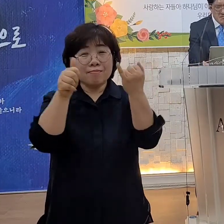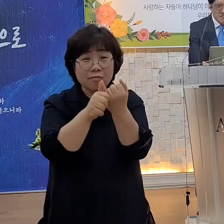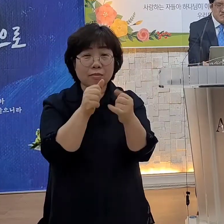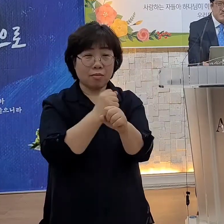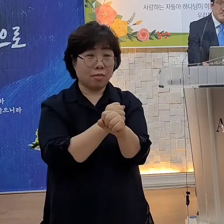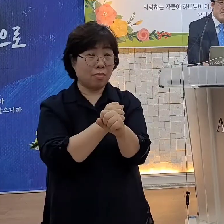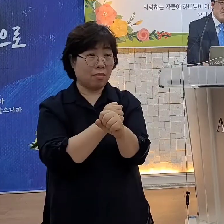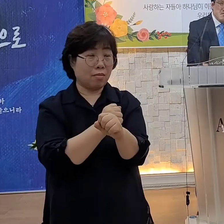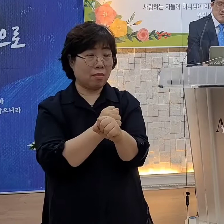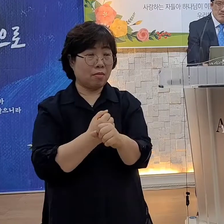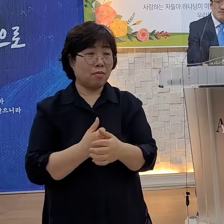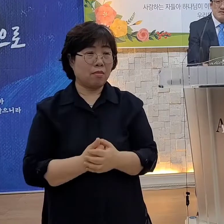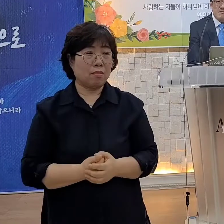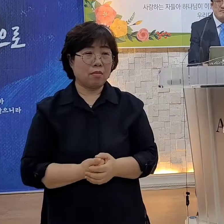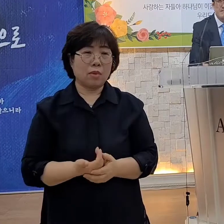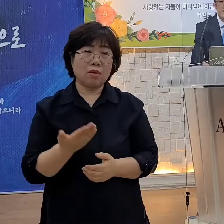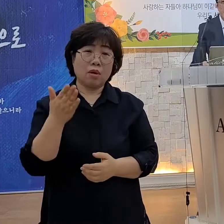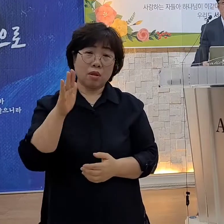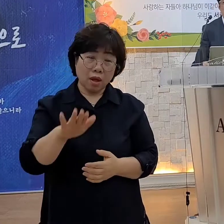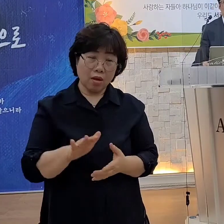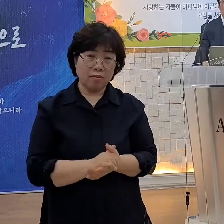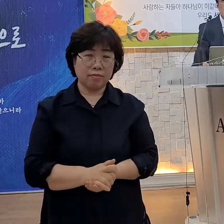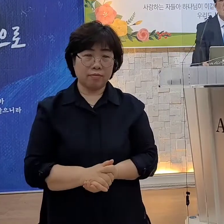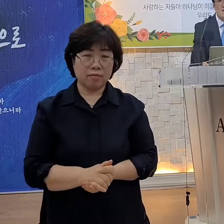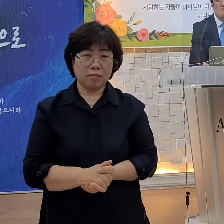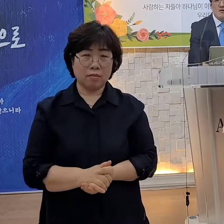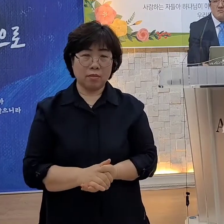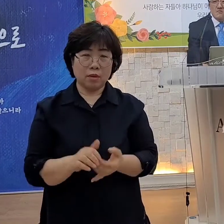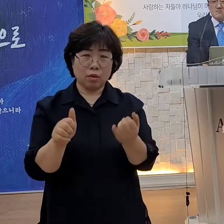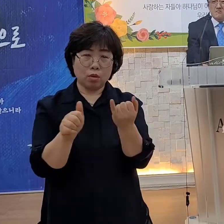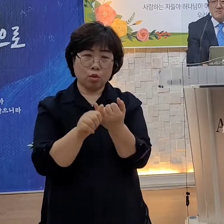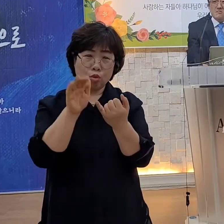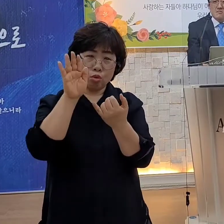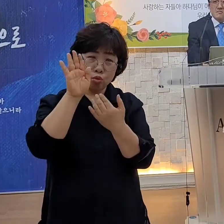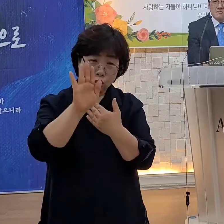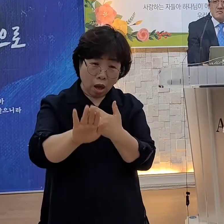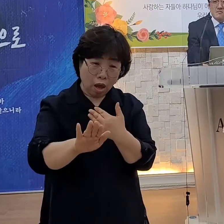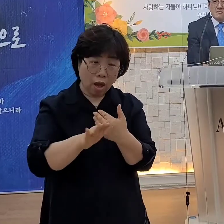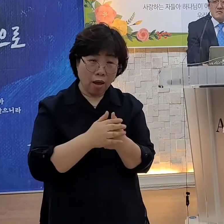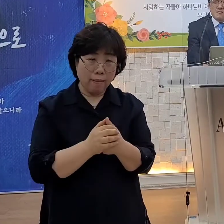됩니다. 여러분 그런데요, 결혼을 하고 나면